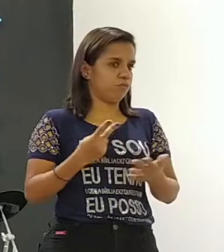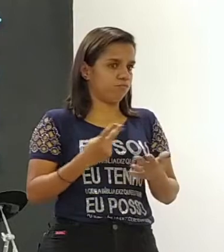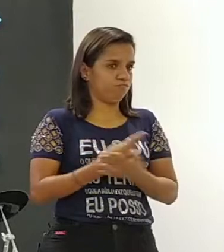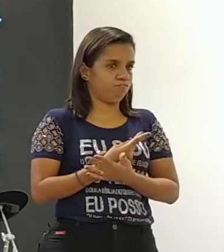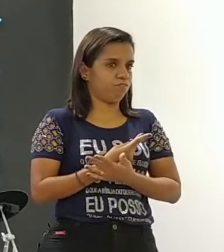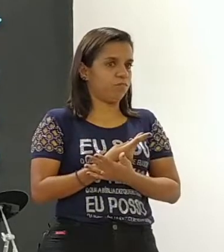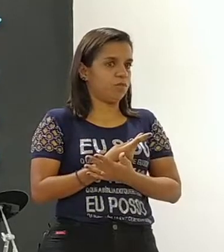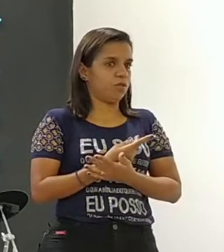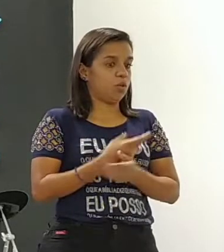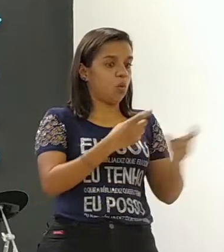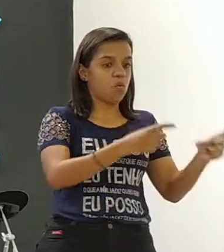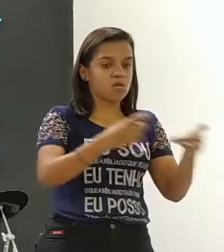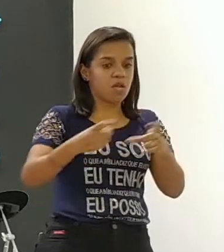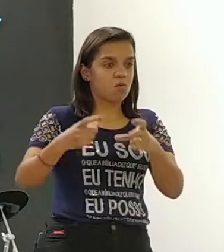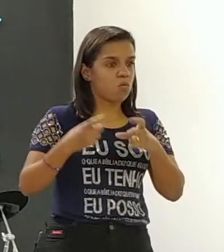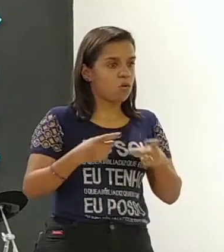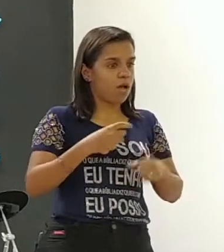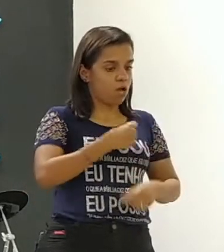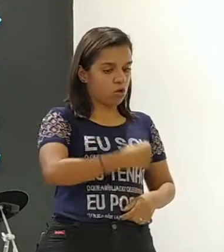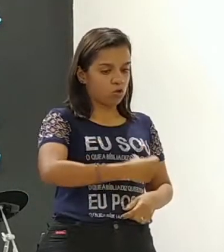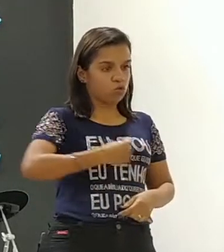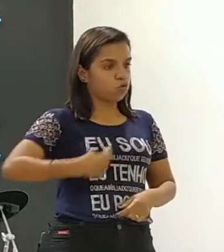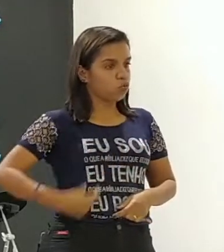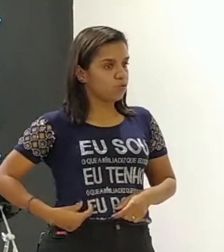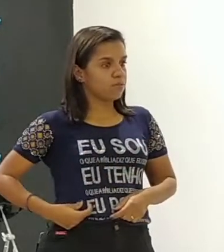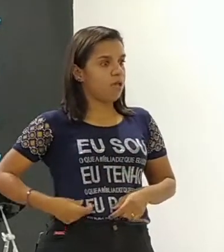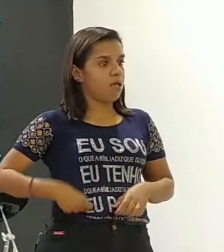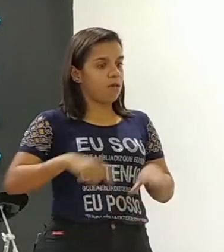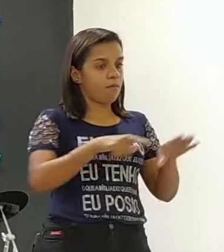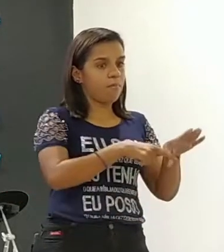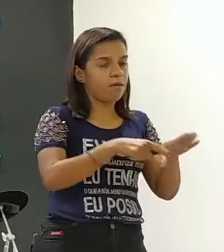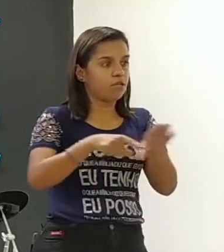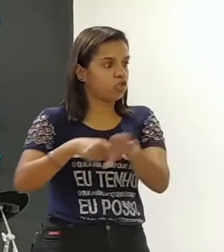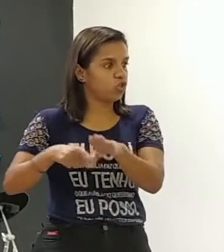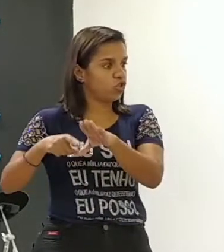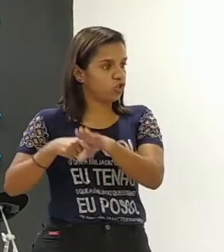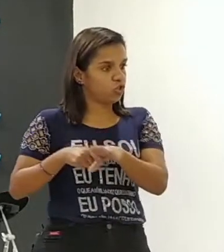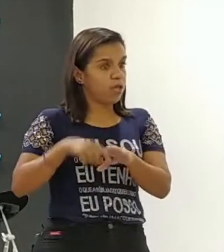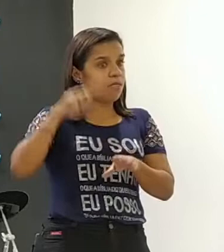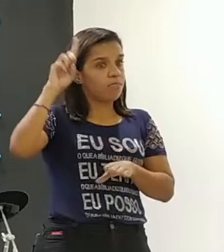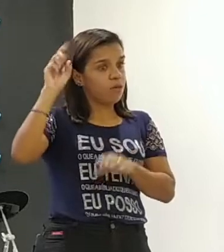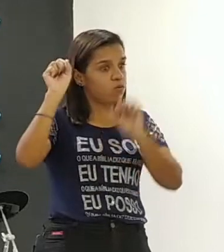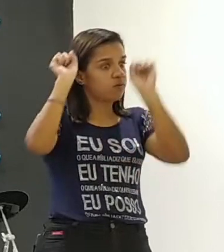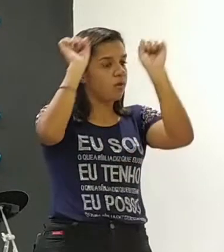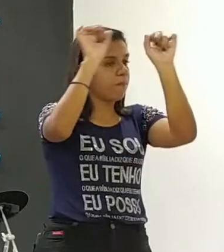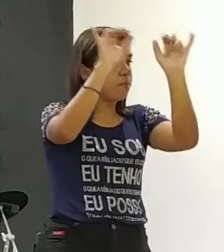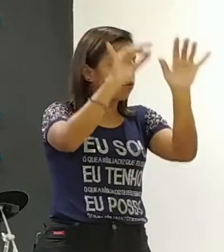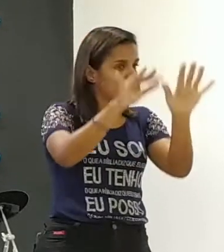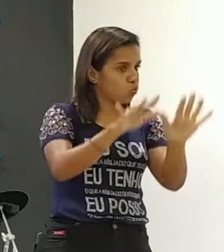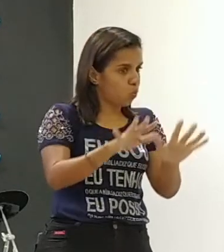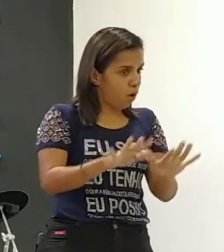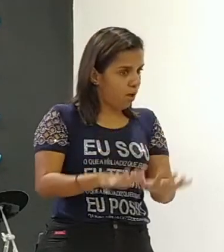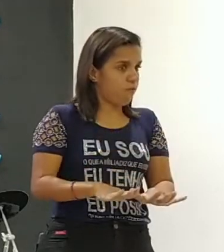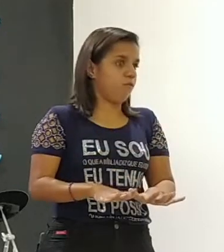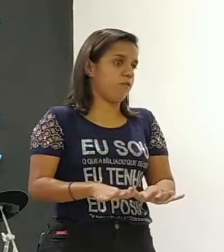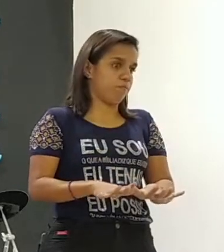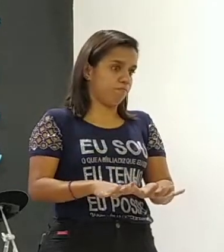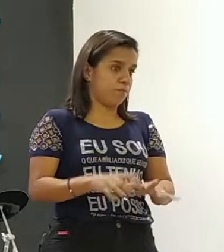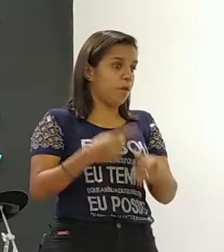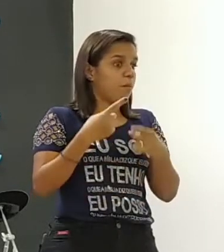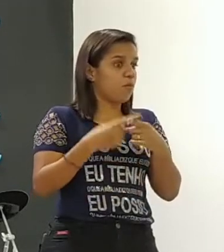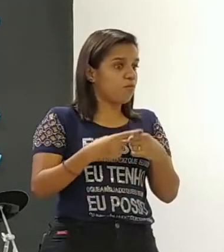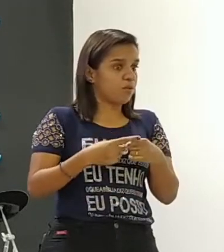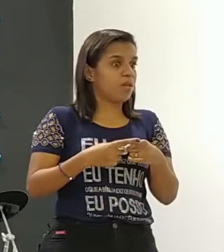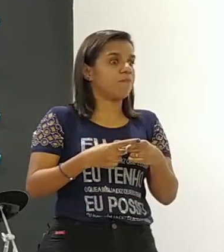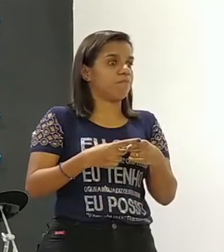Deus era com ele. Deus o abençoava. Por quê? Porque ele estava disposto a pagar o preço da obediência a